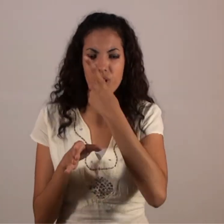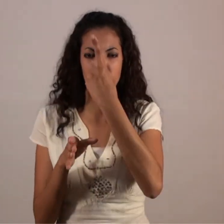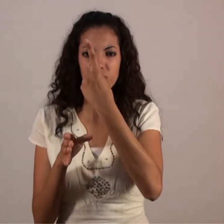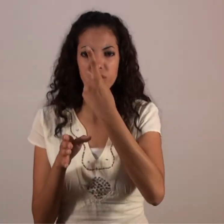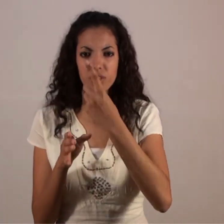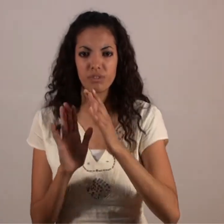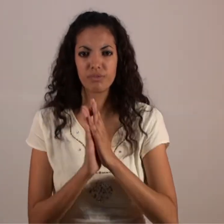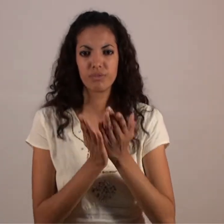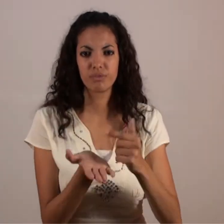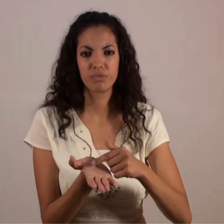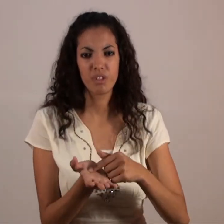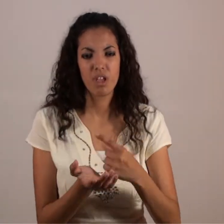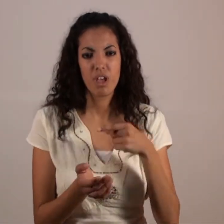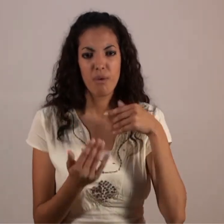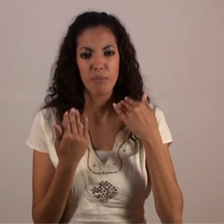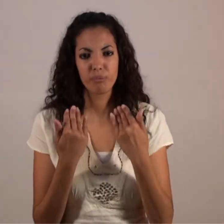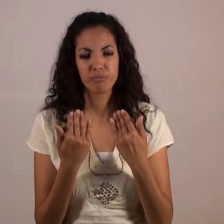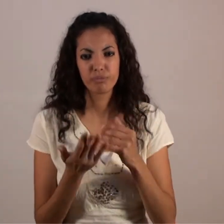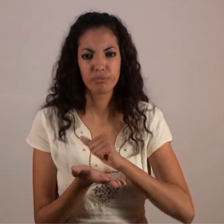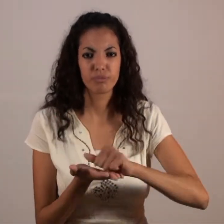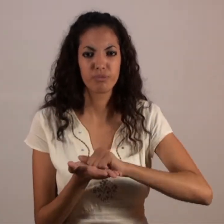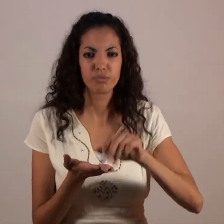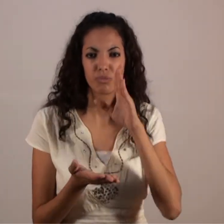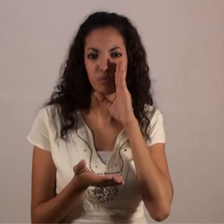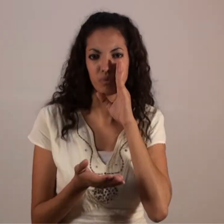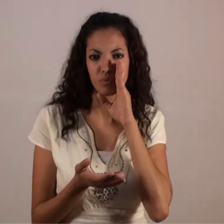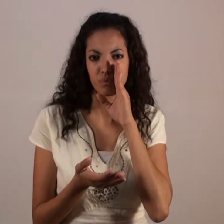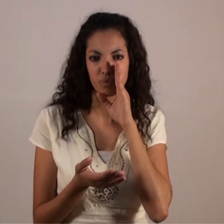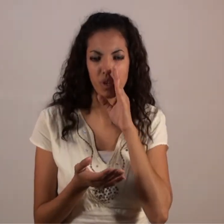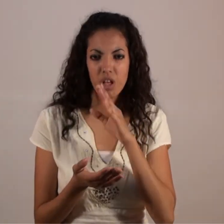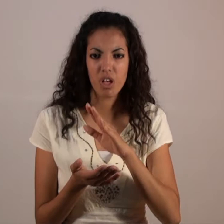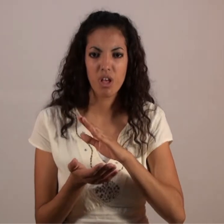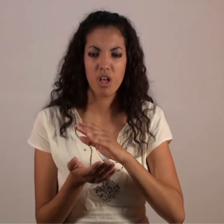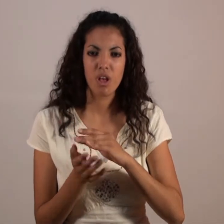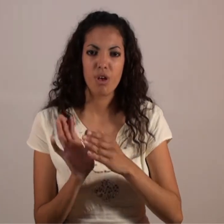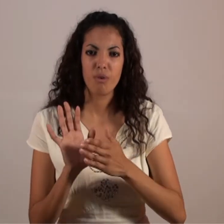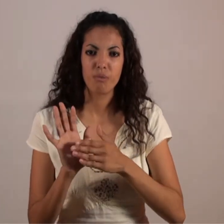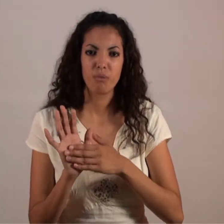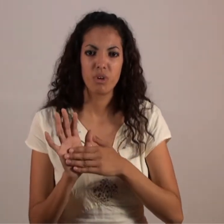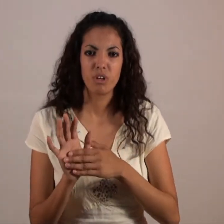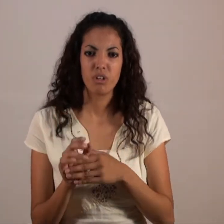a fin de expiar el pecado, muestra realmente cuán malo es el pecado.